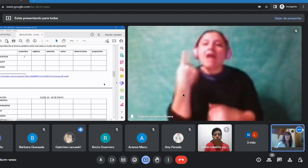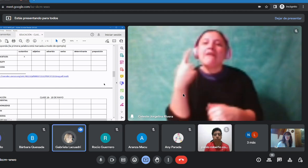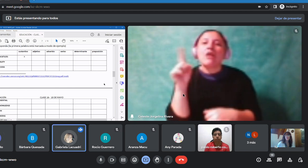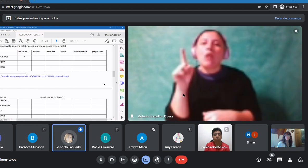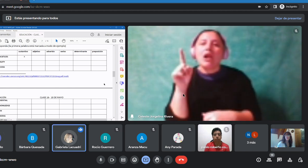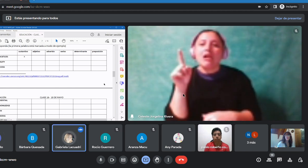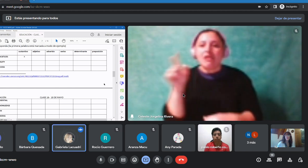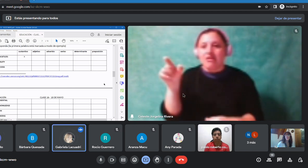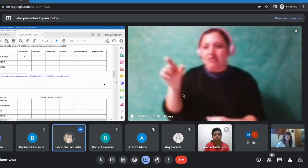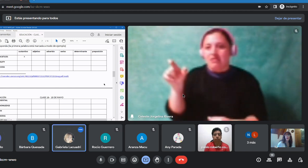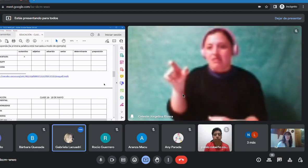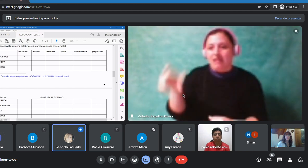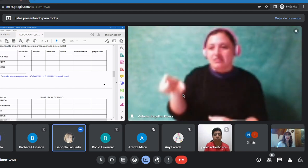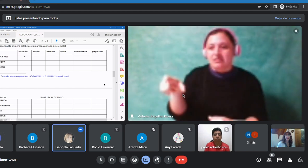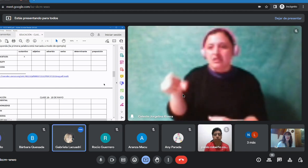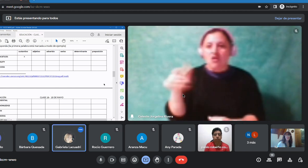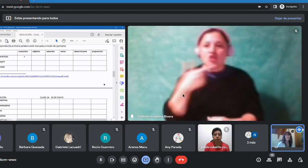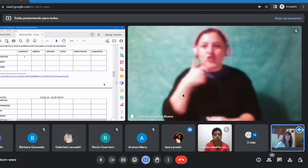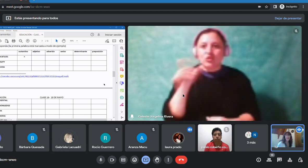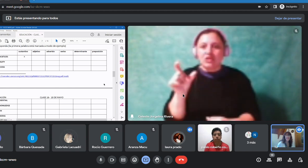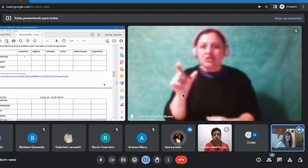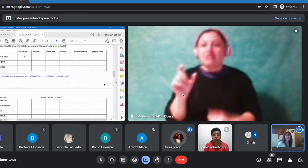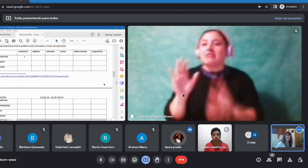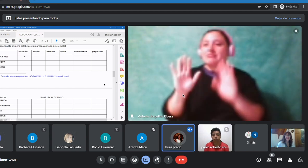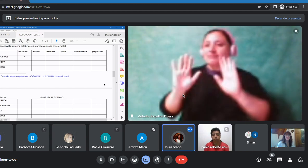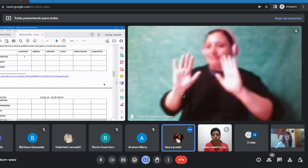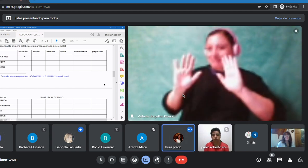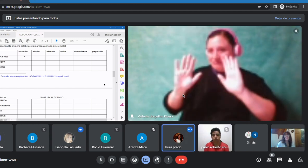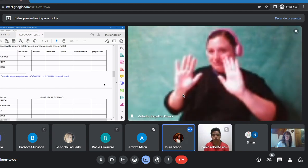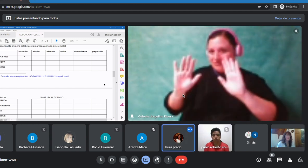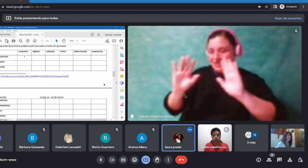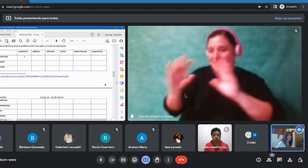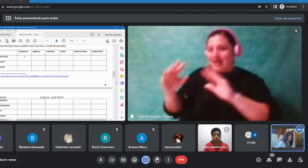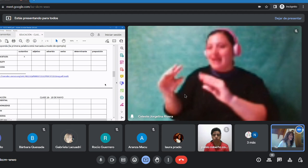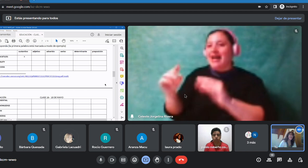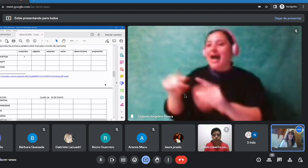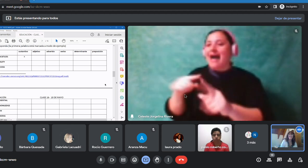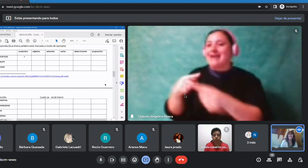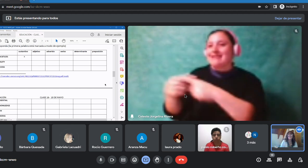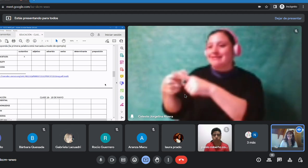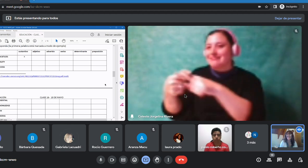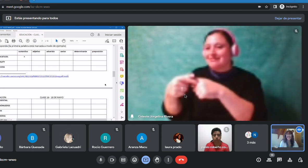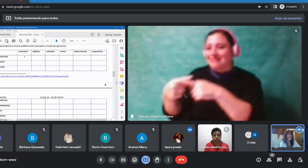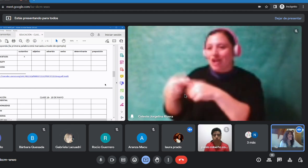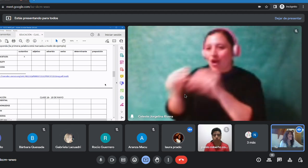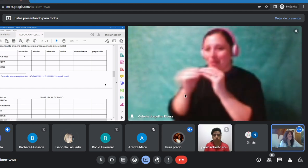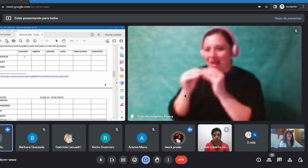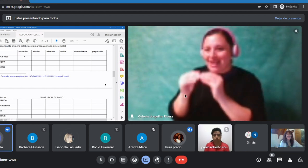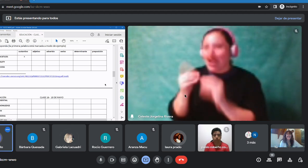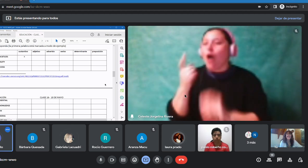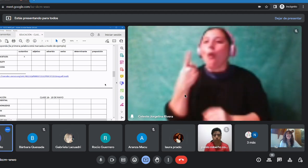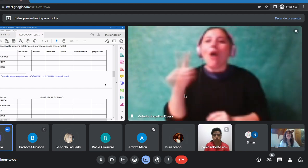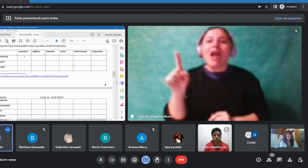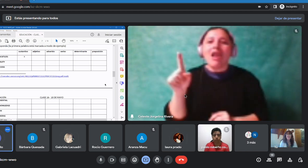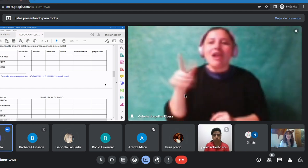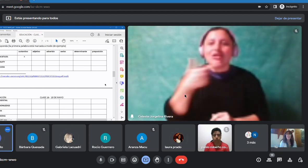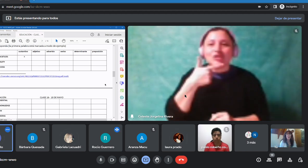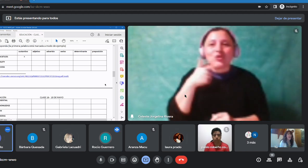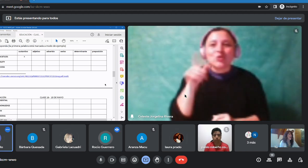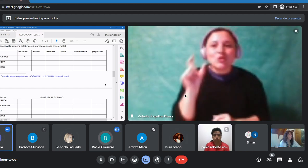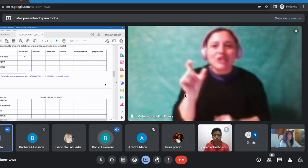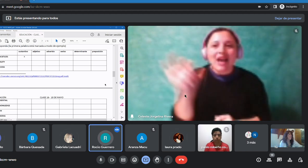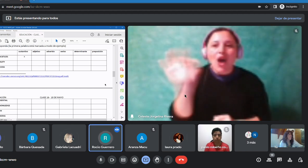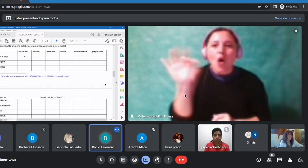Adjetivo. Sustantivo. A ver, ahí hay un debate. Sustantivo. ¿Sustantivo o adjetivo? Sustantivo. ¿Por